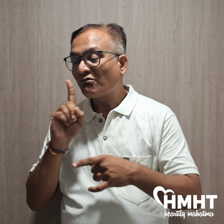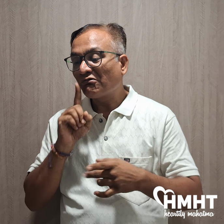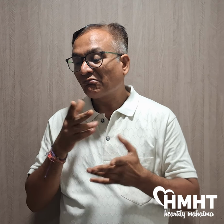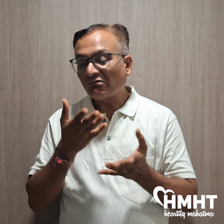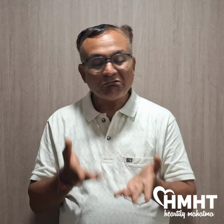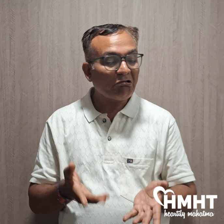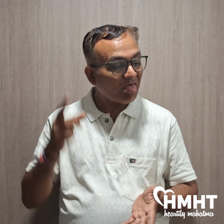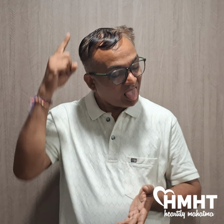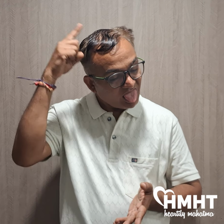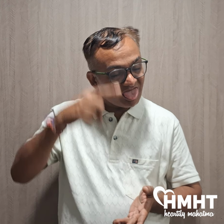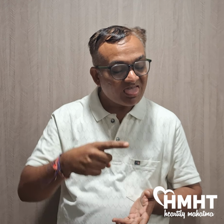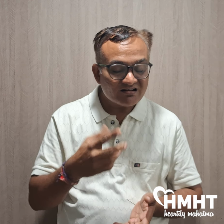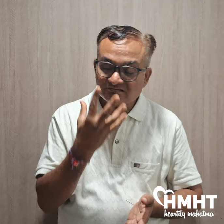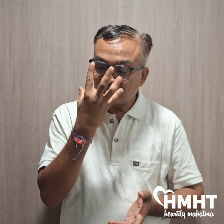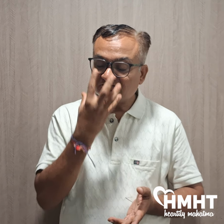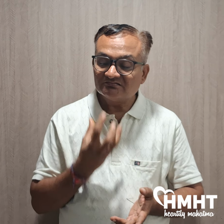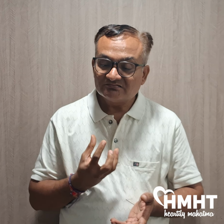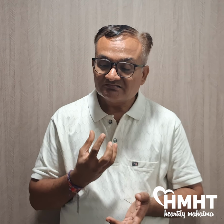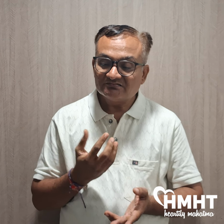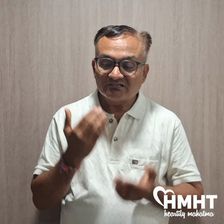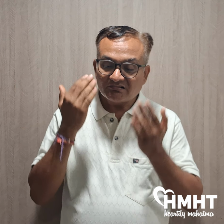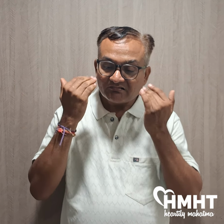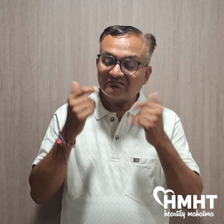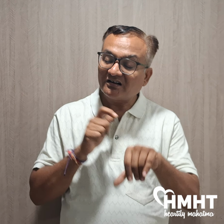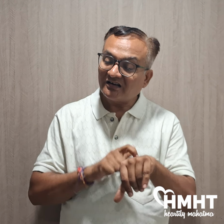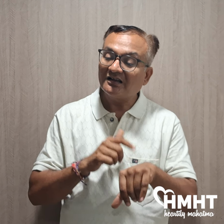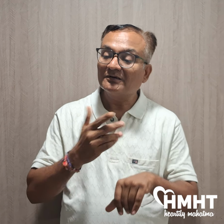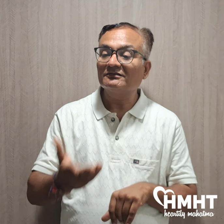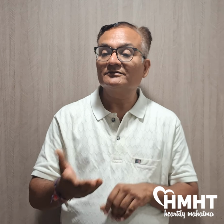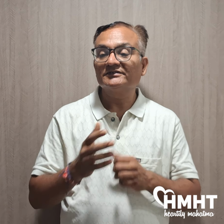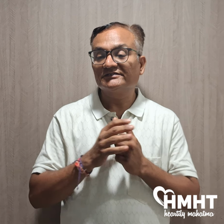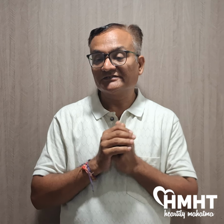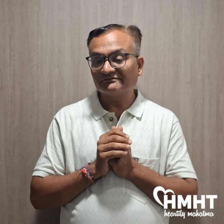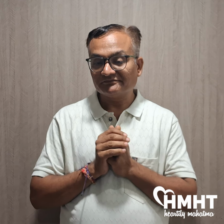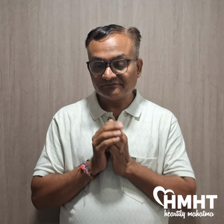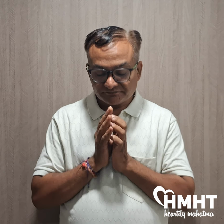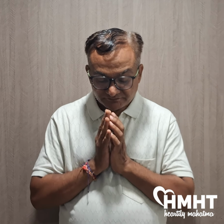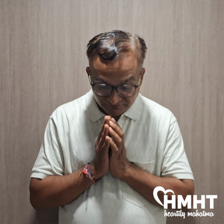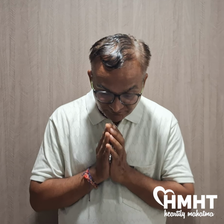ખોટી ખોઈ નાખી, ઓહો નકામી ગઈ મારી જિંદગી, એવું રડવાનો વખત આવે પછી.